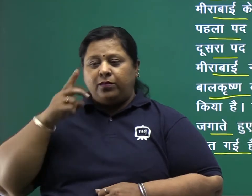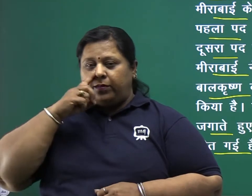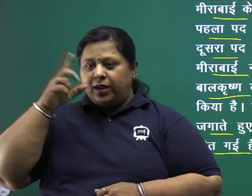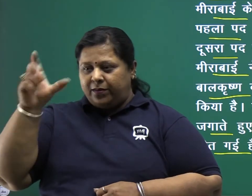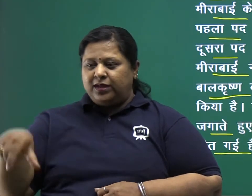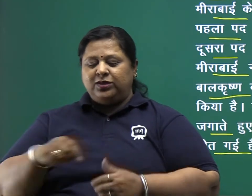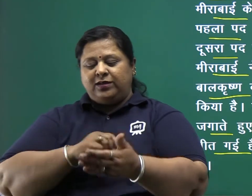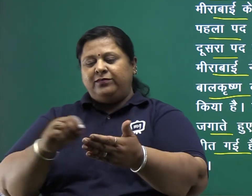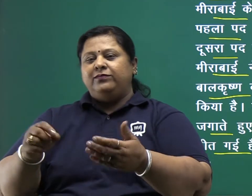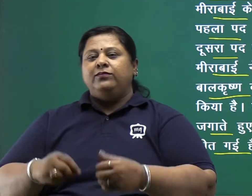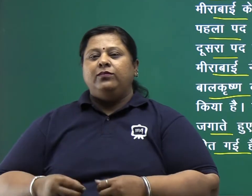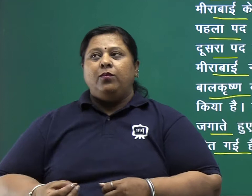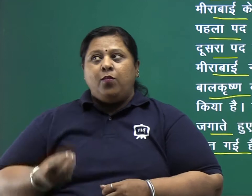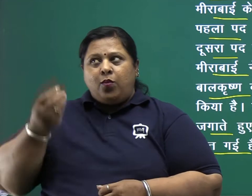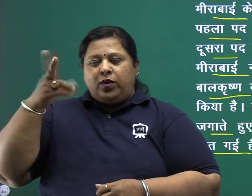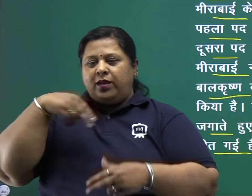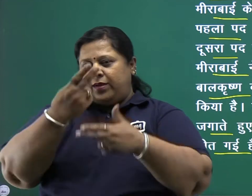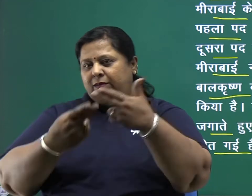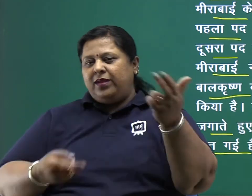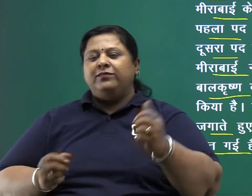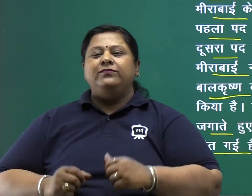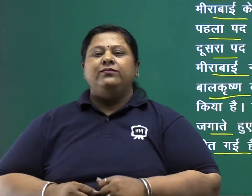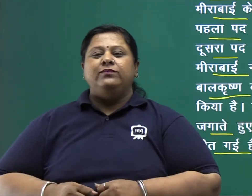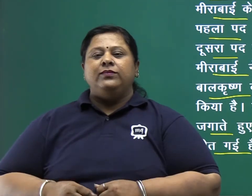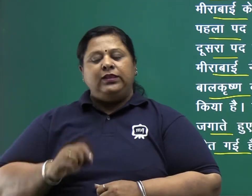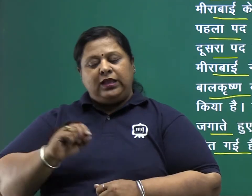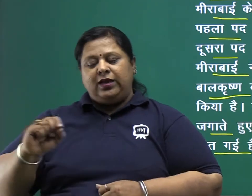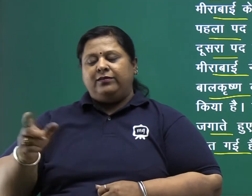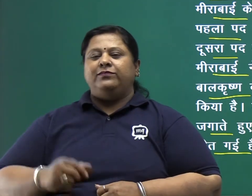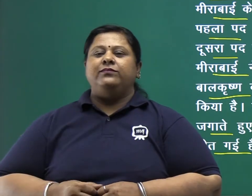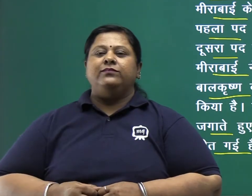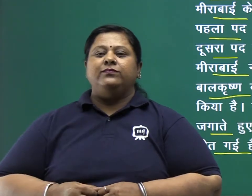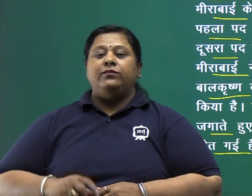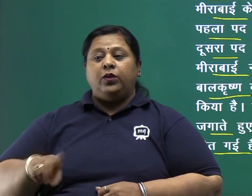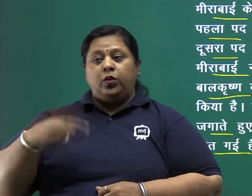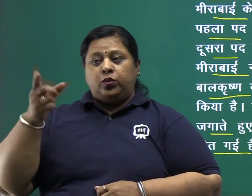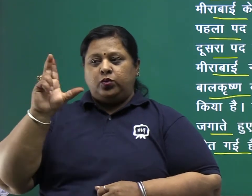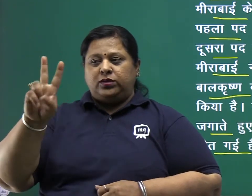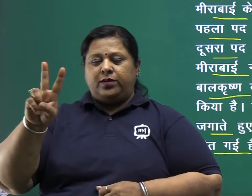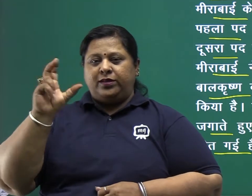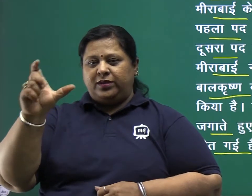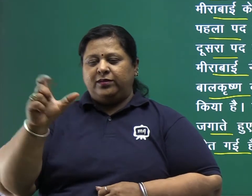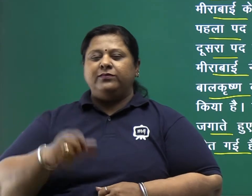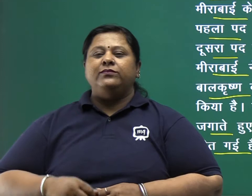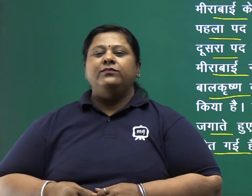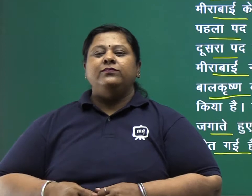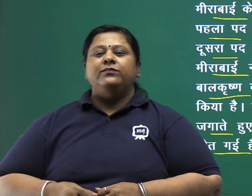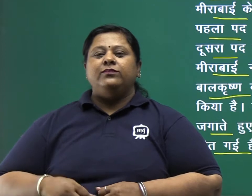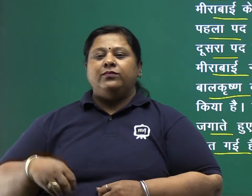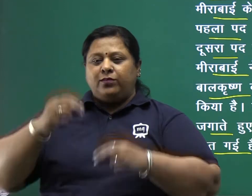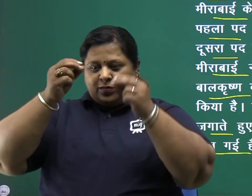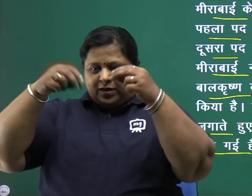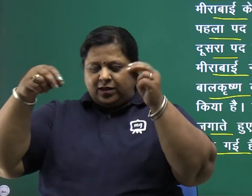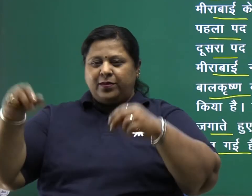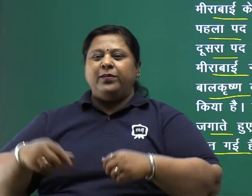ने भोर के बारे में लिखा है और दूसरे पद में बरखा